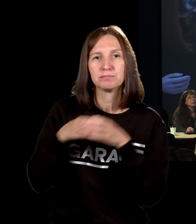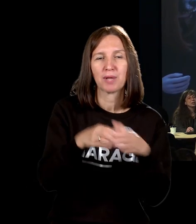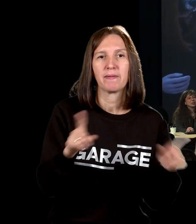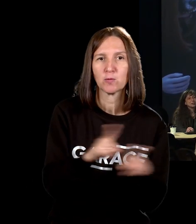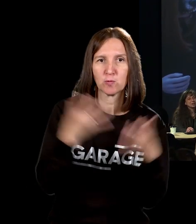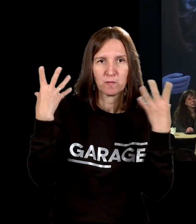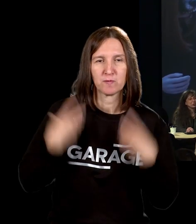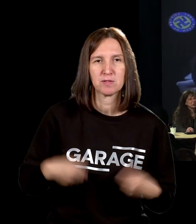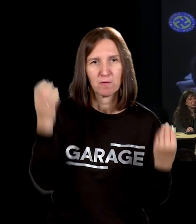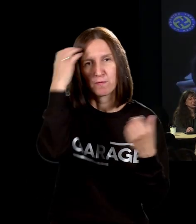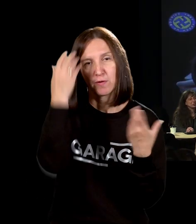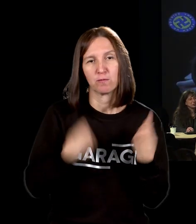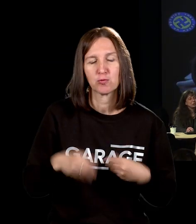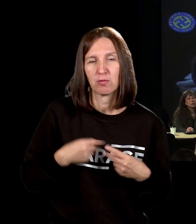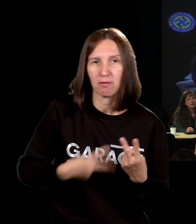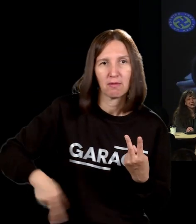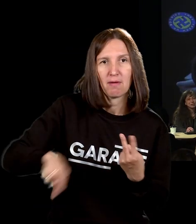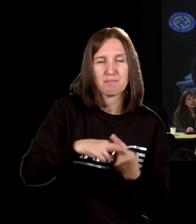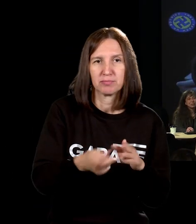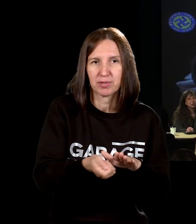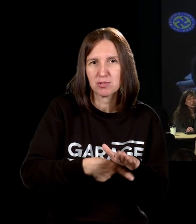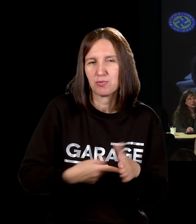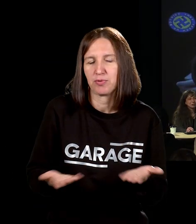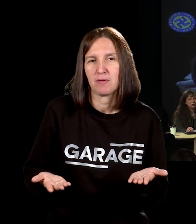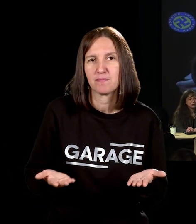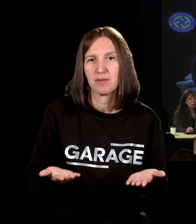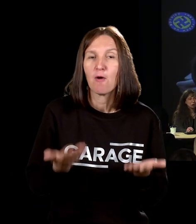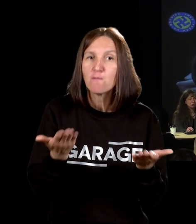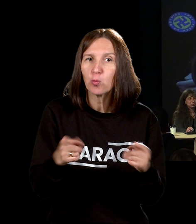вот такие вот, когда их рассматривают. Вот они.